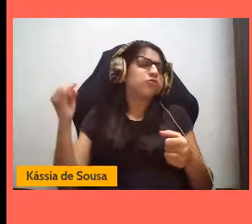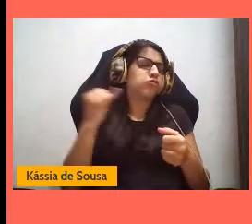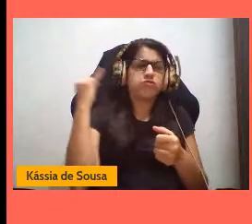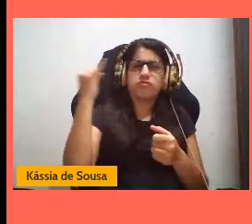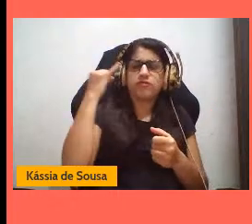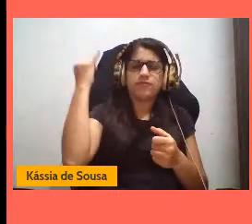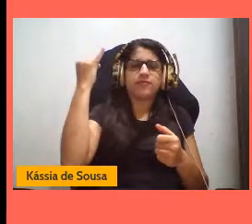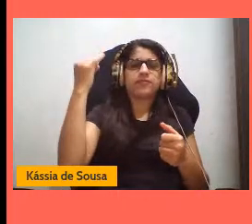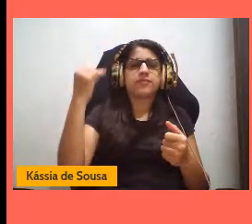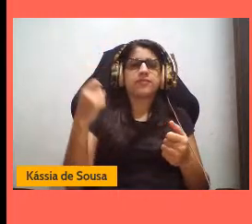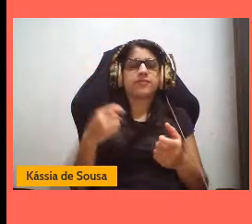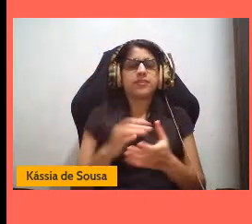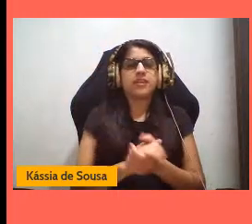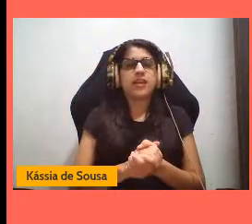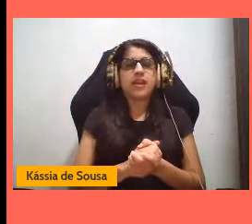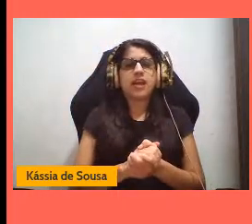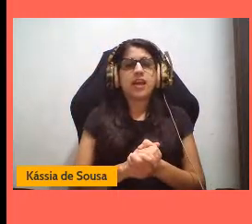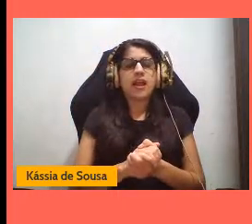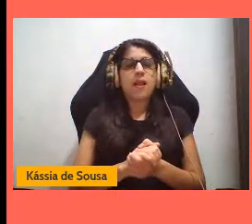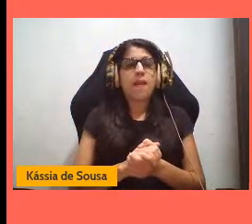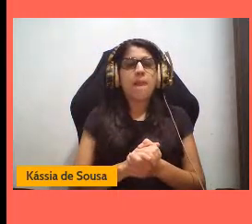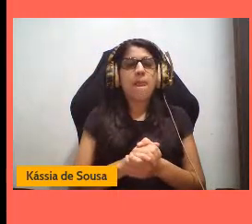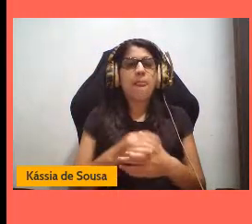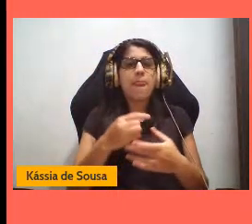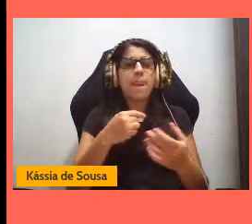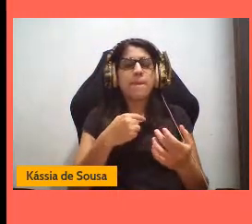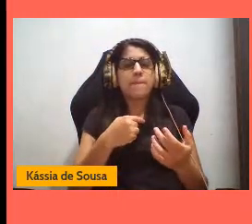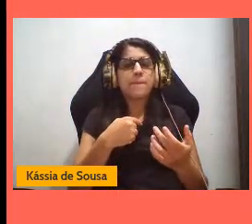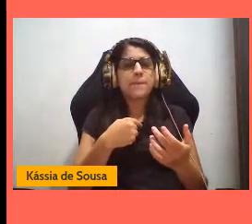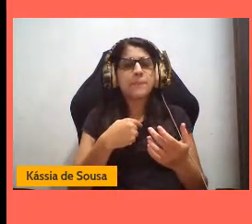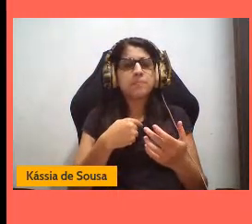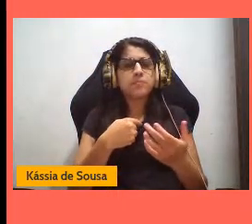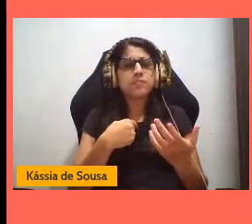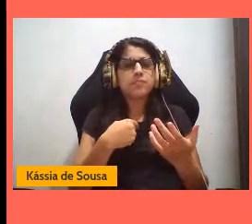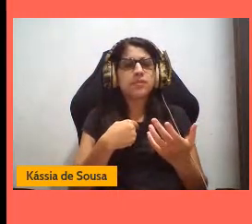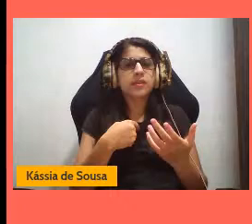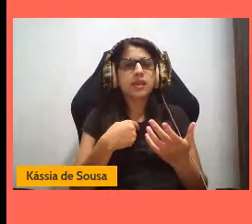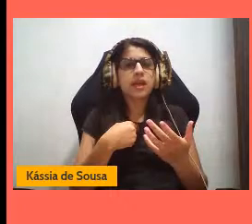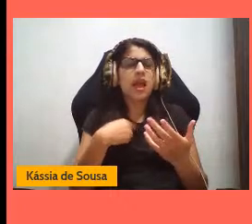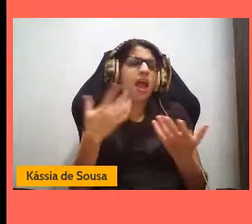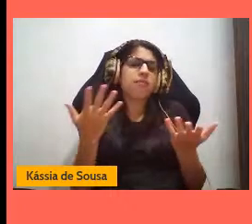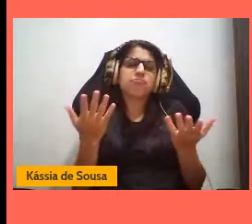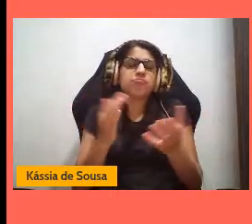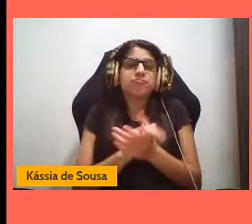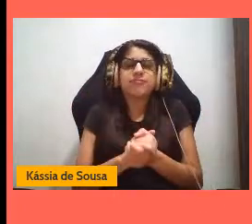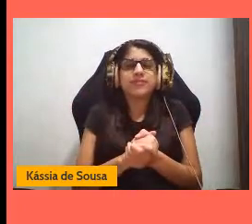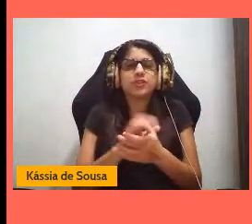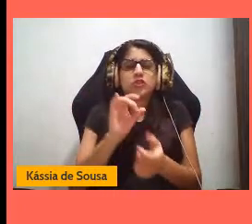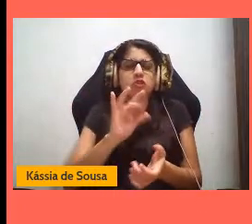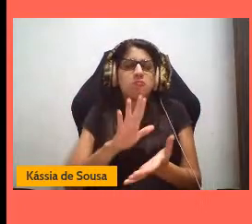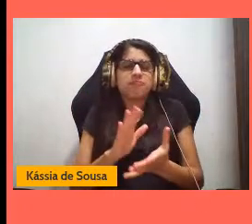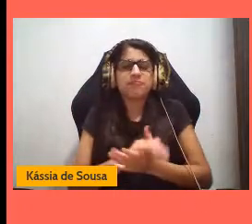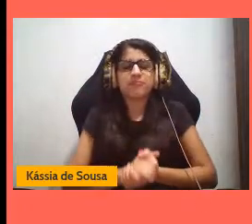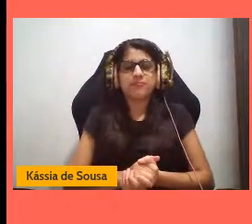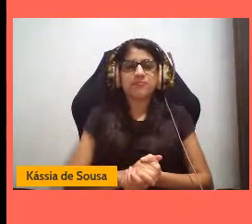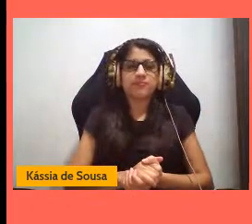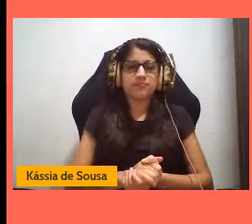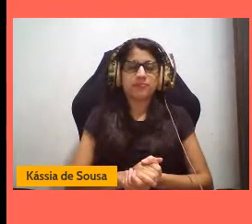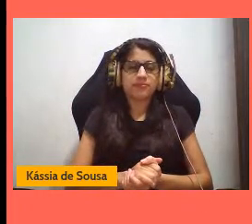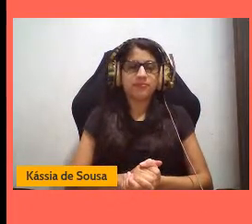estou aqui só como momento e é isso.